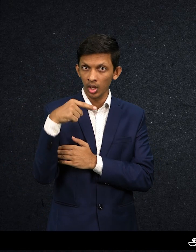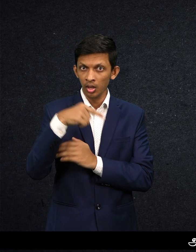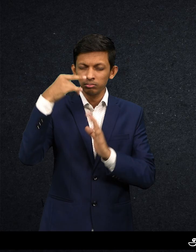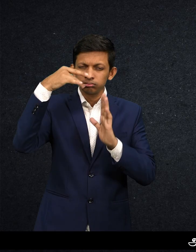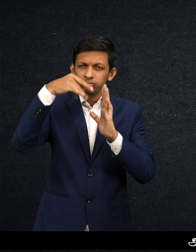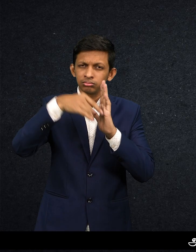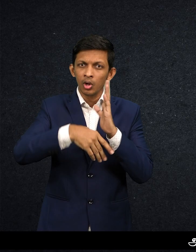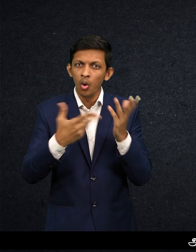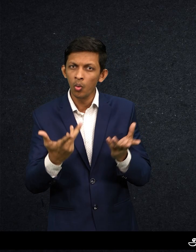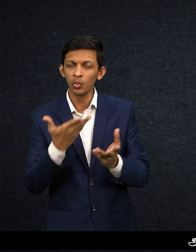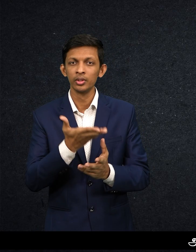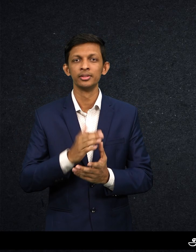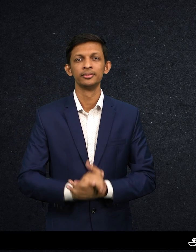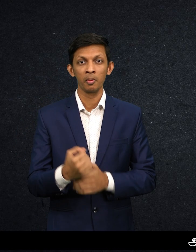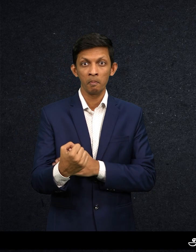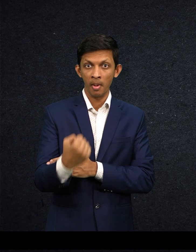அதிகாரத்தின் வரையறை.